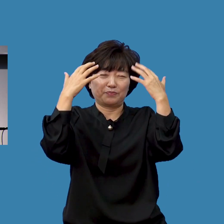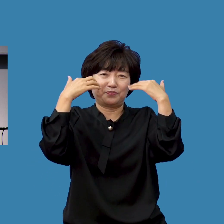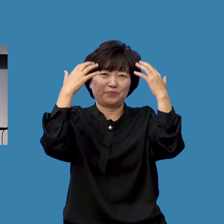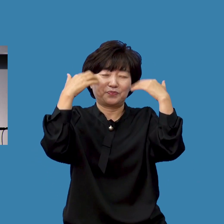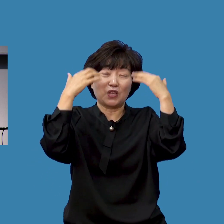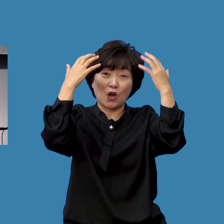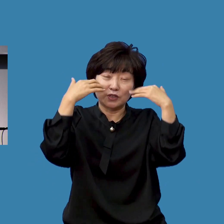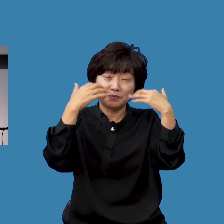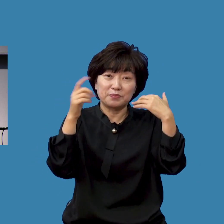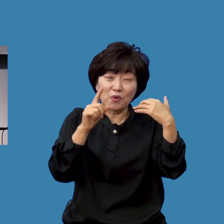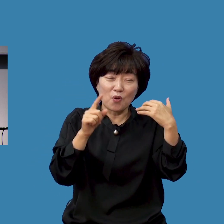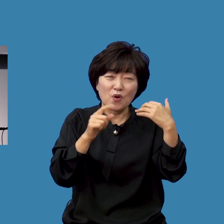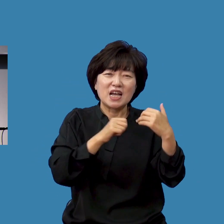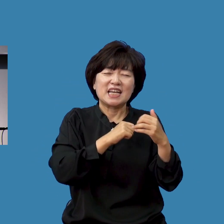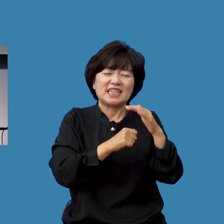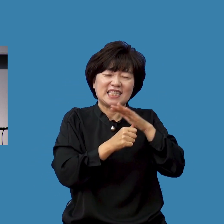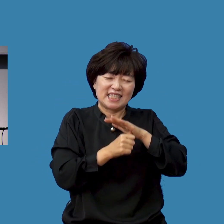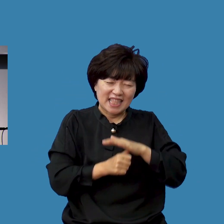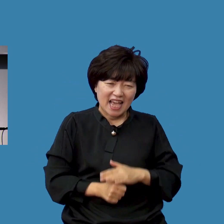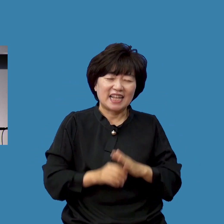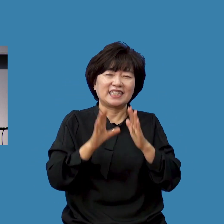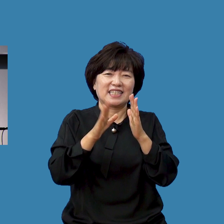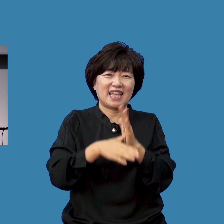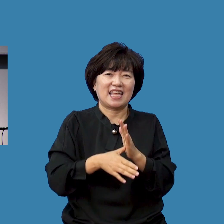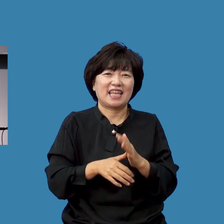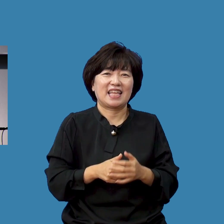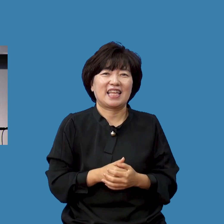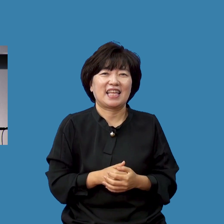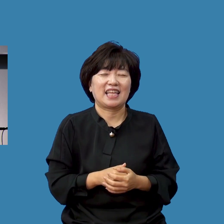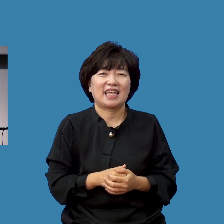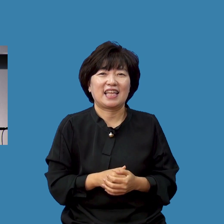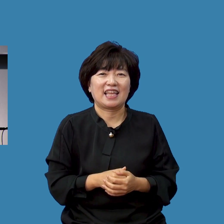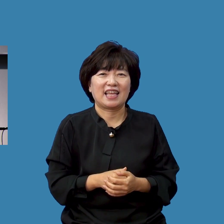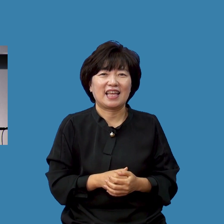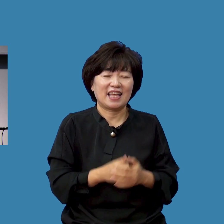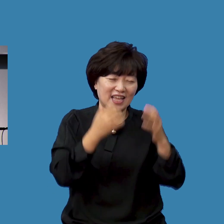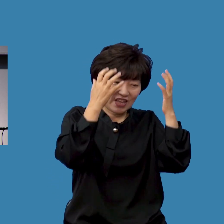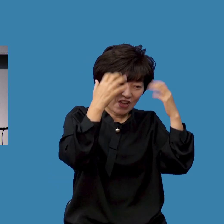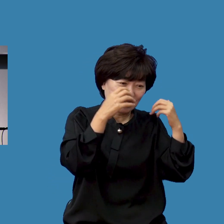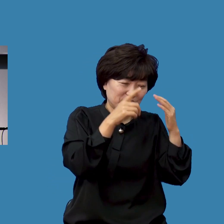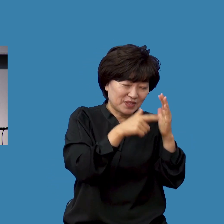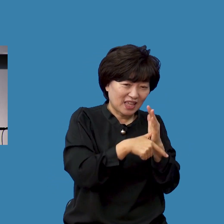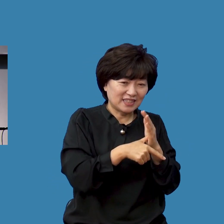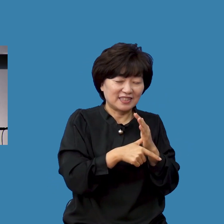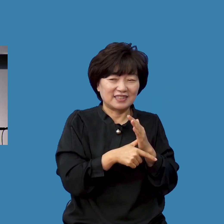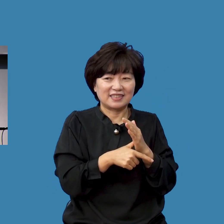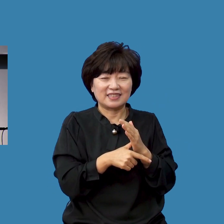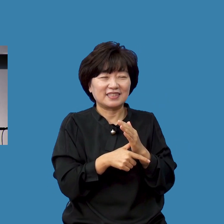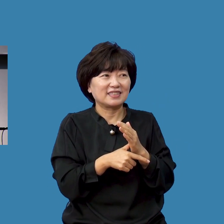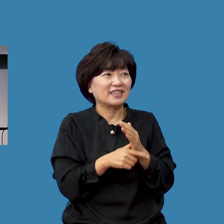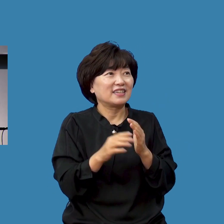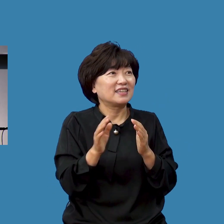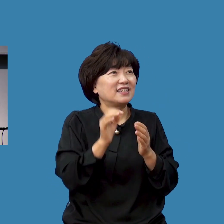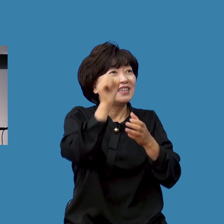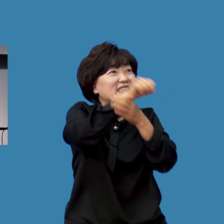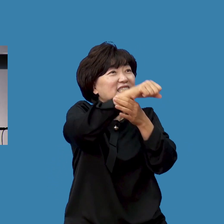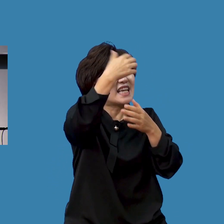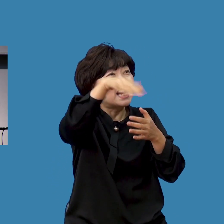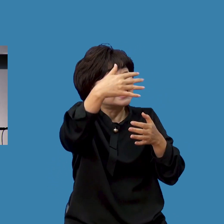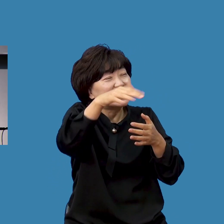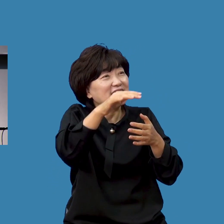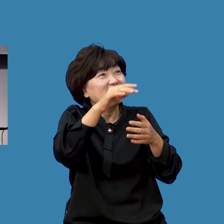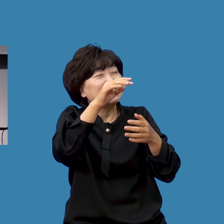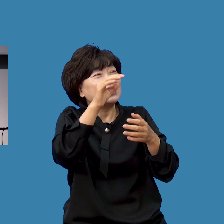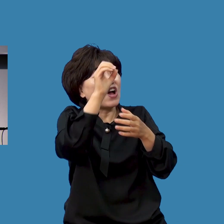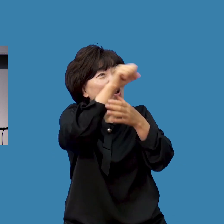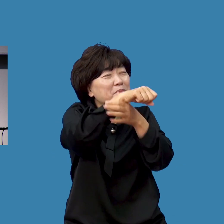봄이 지나고 나면 여름이 있습니다. 여름은 뭐냐면 인내해야 될 때입니다. 여름에는 말이에요, 괜히 덜